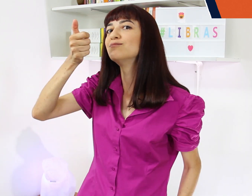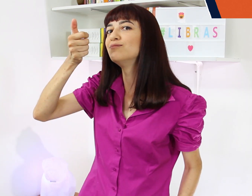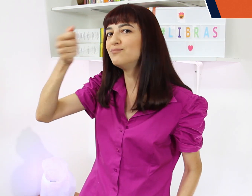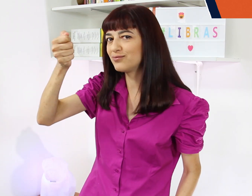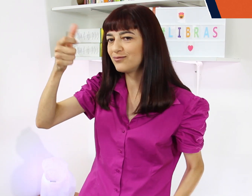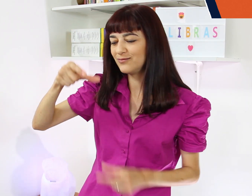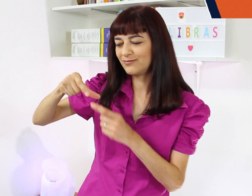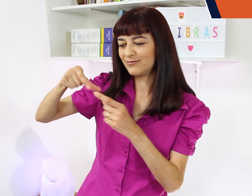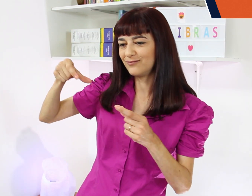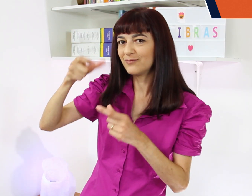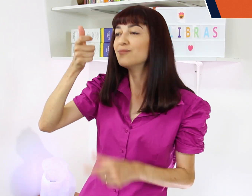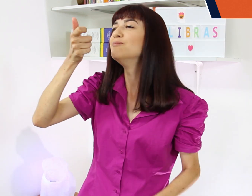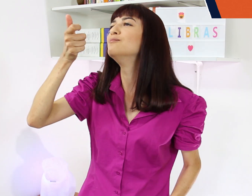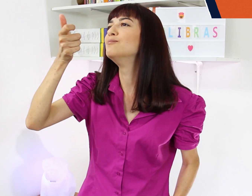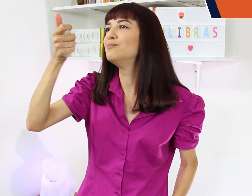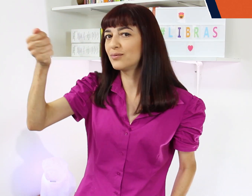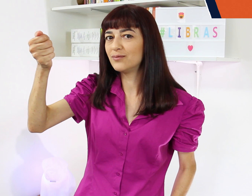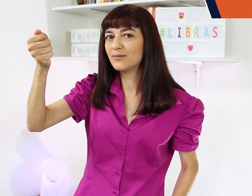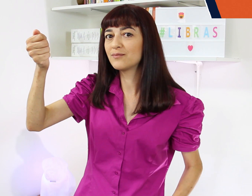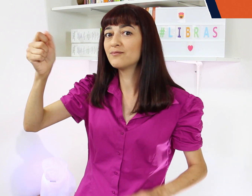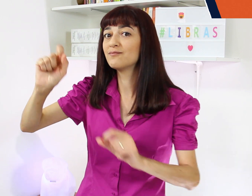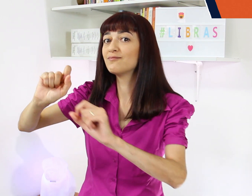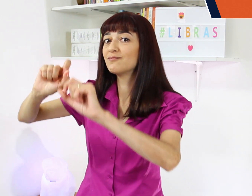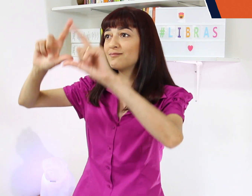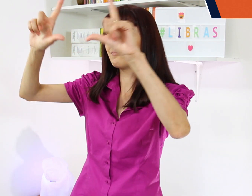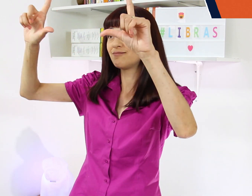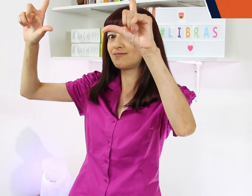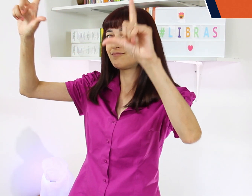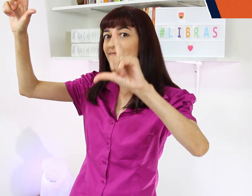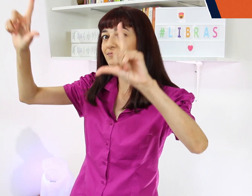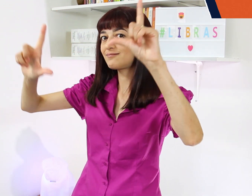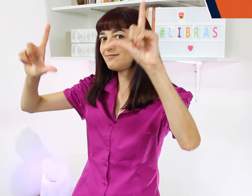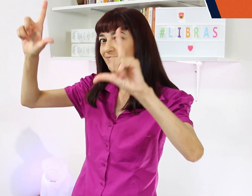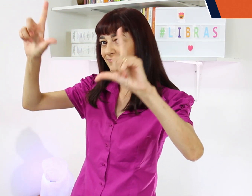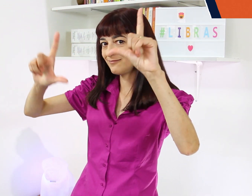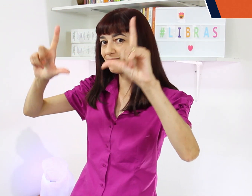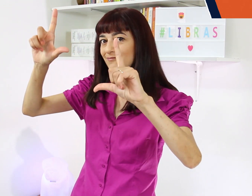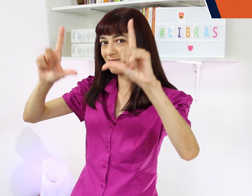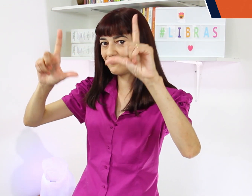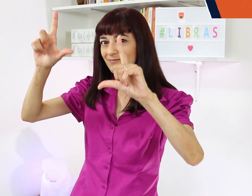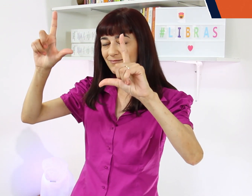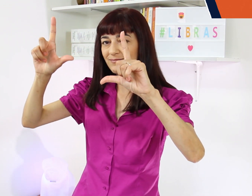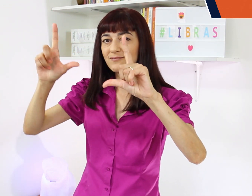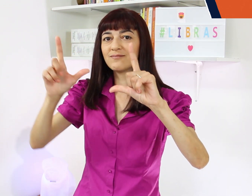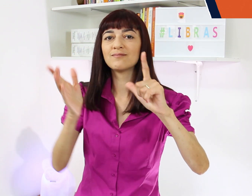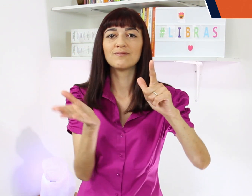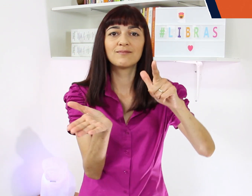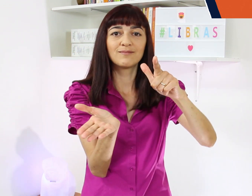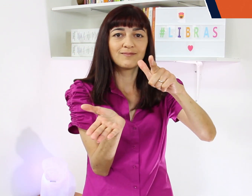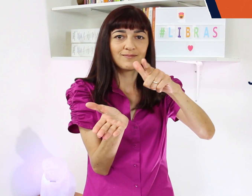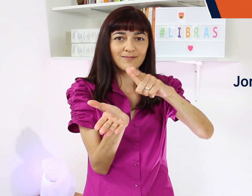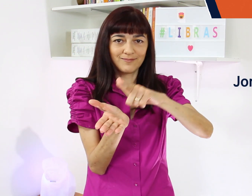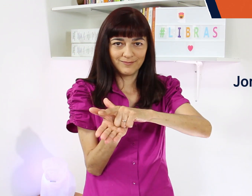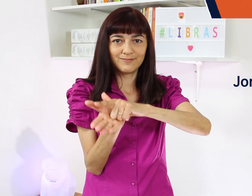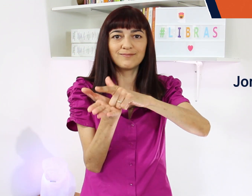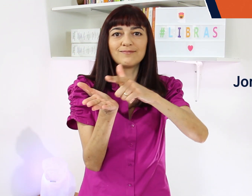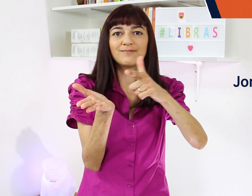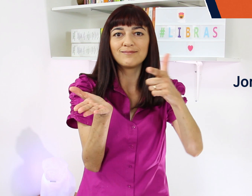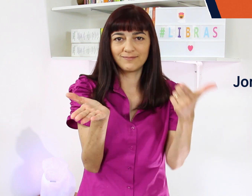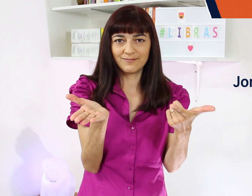ligar. Eu, por exemplo, na minha casa, a TV eu ligo no controle remoto. Liguei a TV no jornal, Esse é